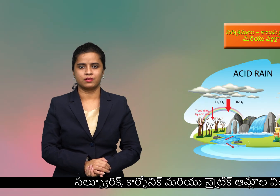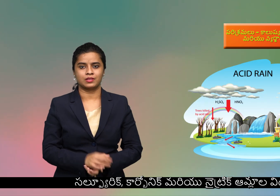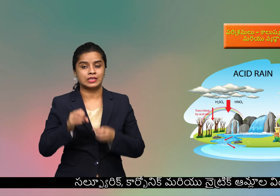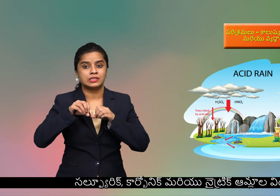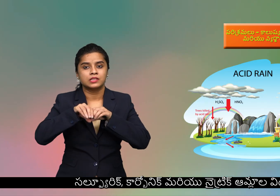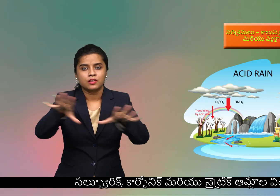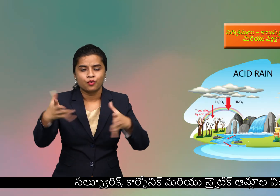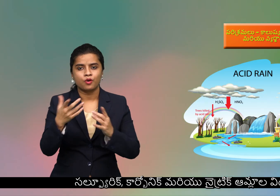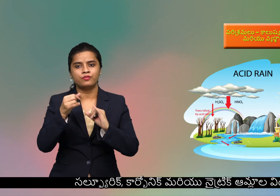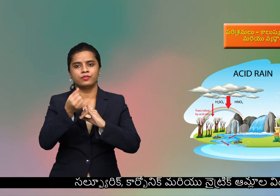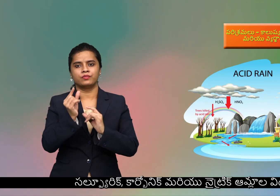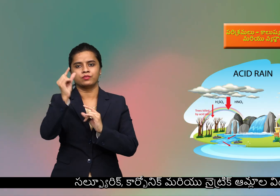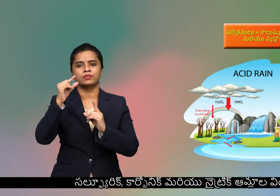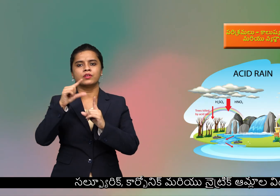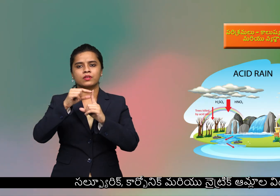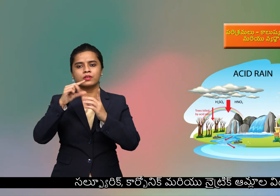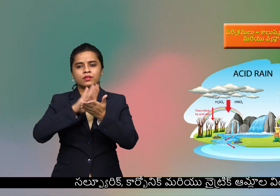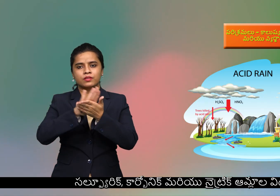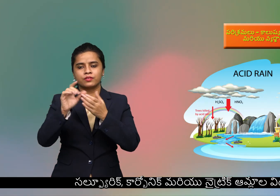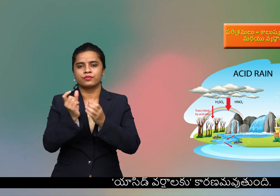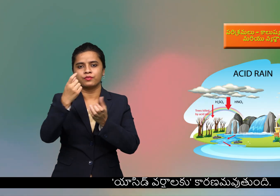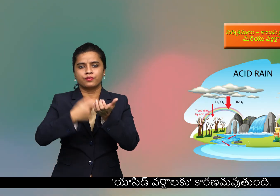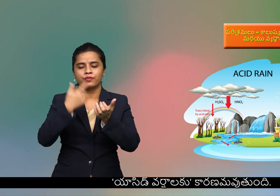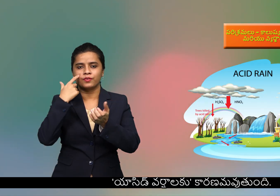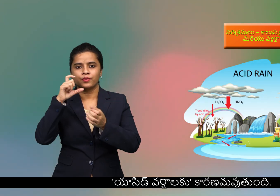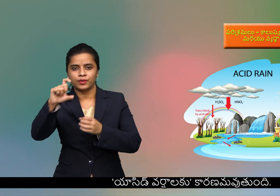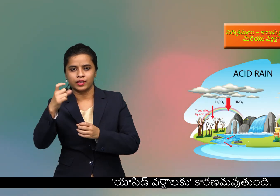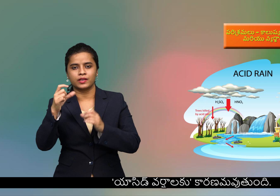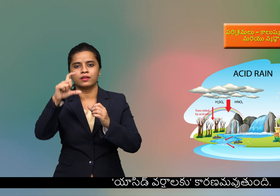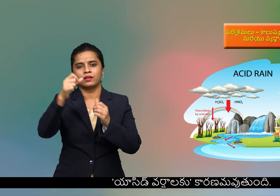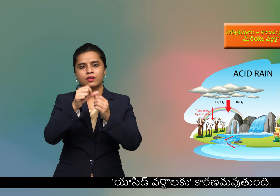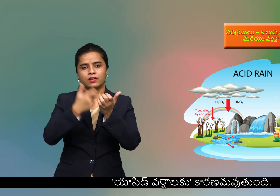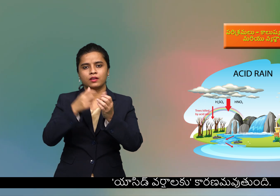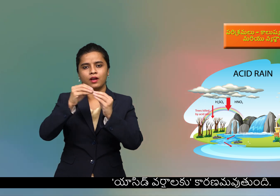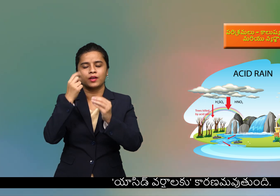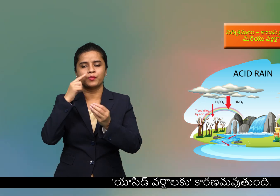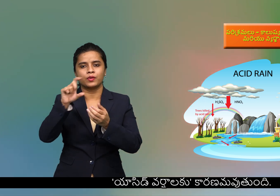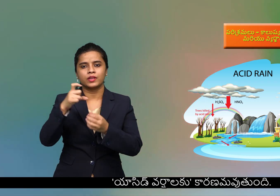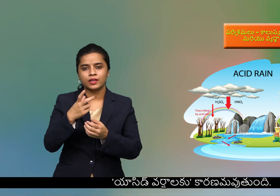సల్ఫ్యూరిక్, కార్బనిక్ మరియు నైట్రిక్ ఆమ్లాల విడుదల యాసిడ్ వర్షాలకు కారణమవుతుంది.